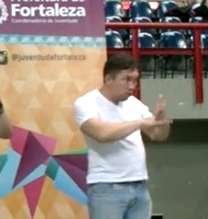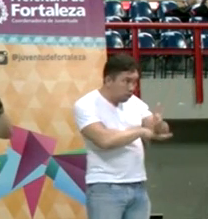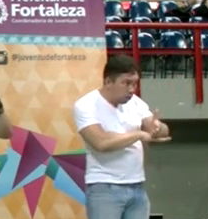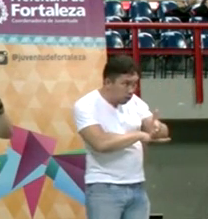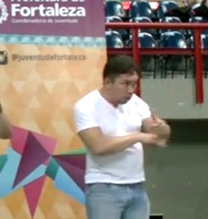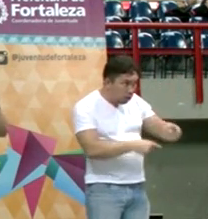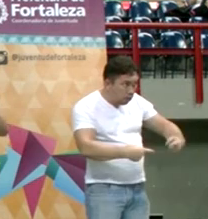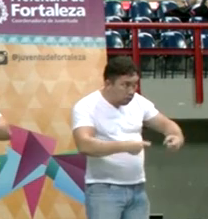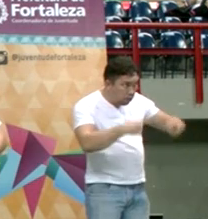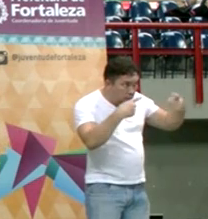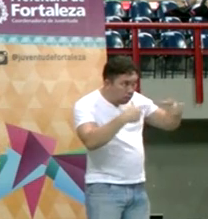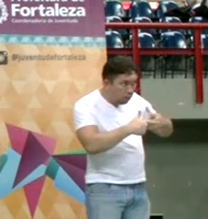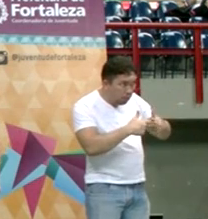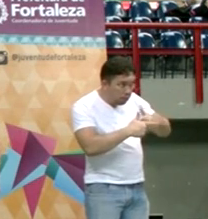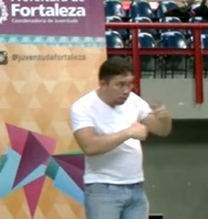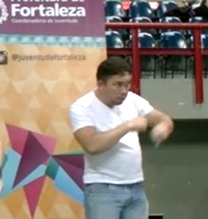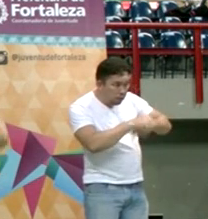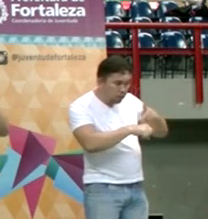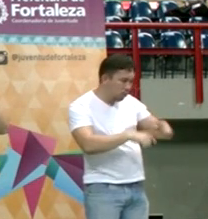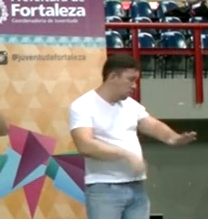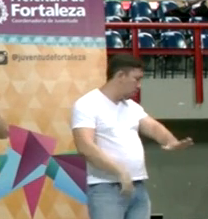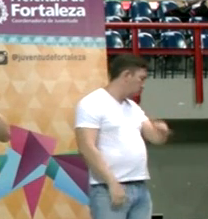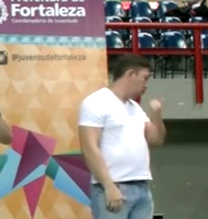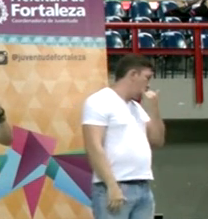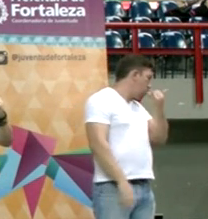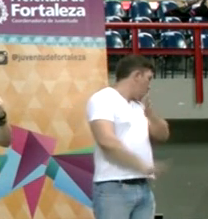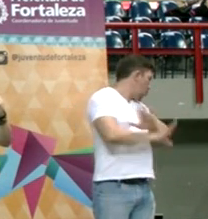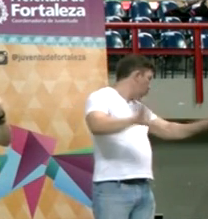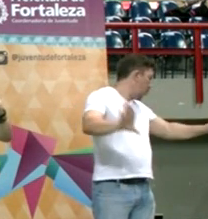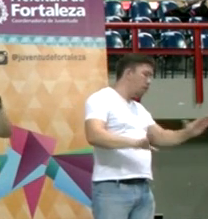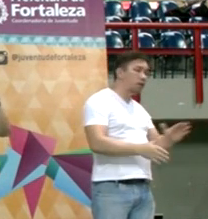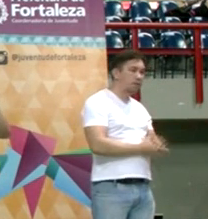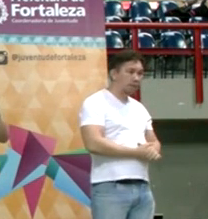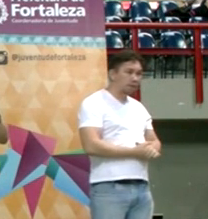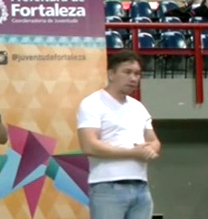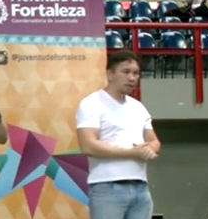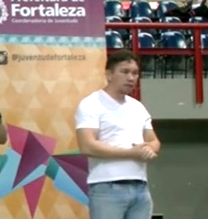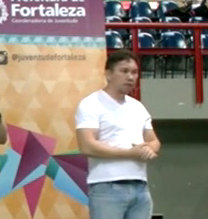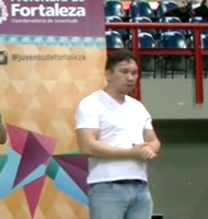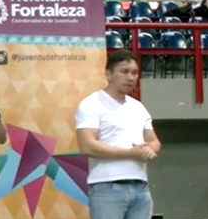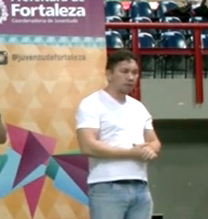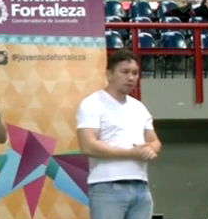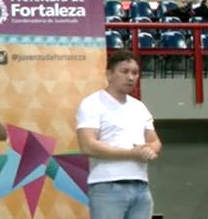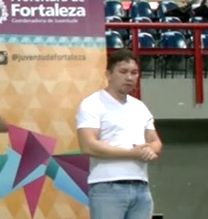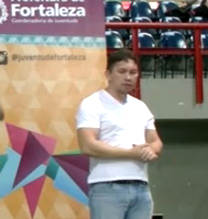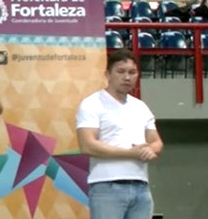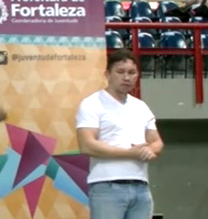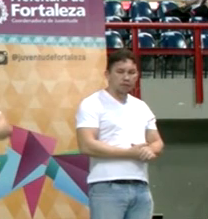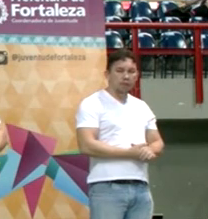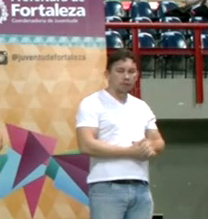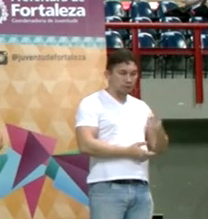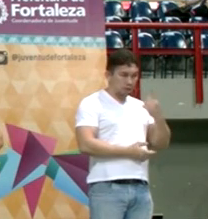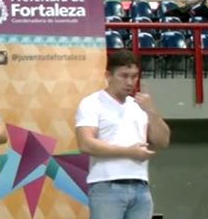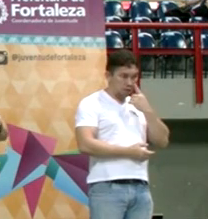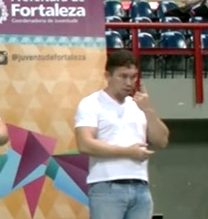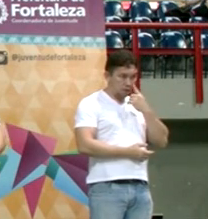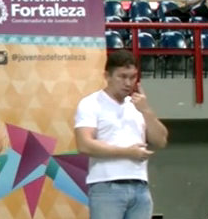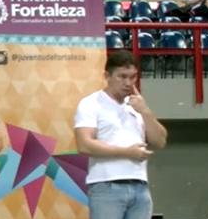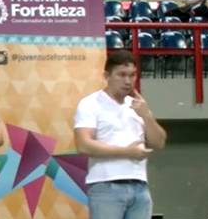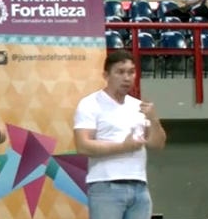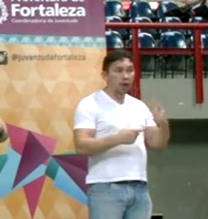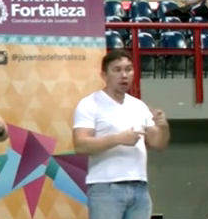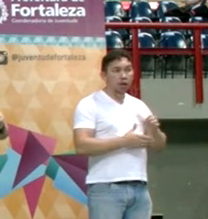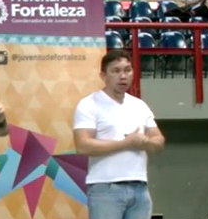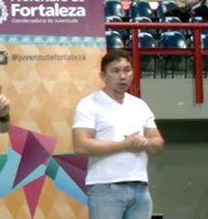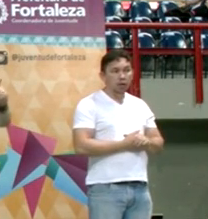nos problemas de outros países. Nunca mais. E você vê aí. Procure onde